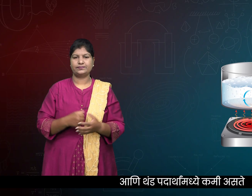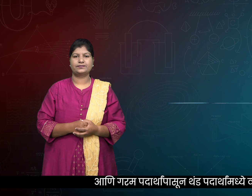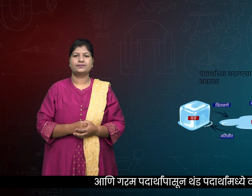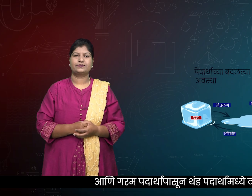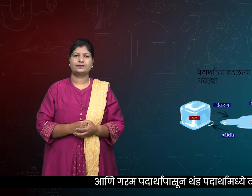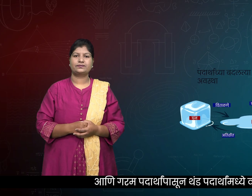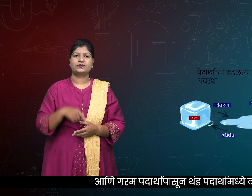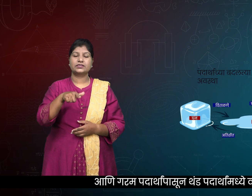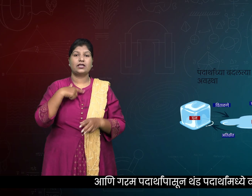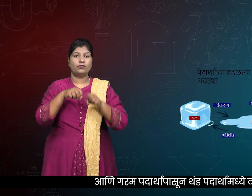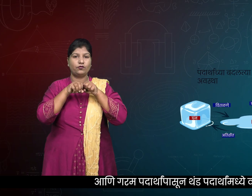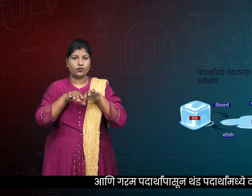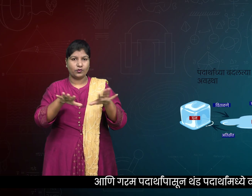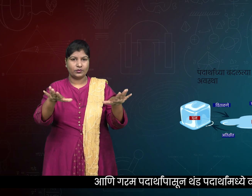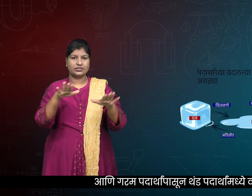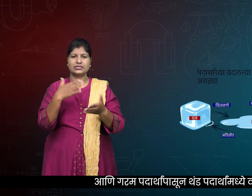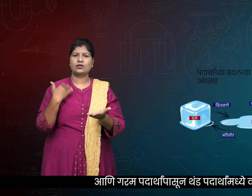आणि गरम पदार्थांपासून थंड पदार्थांमध्ये वाहते.